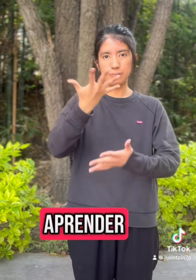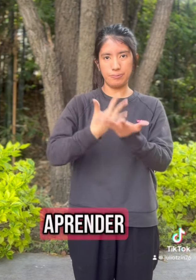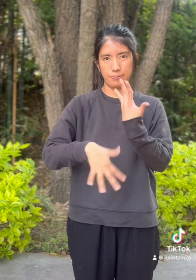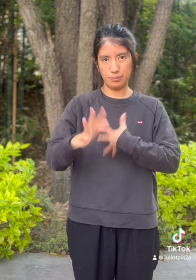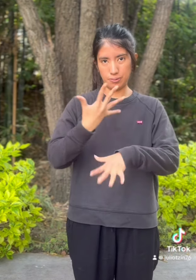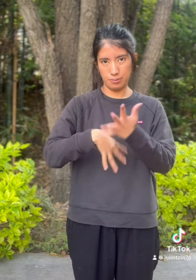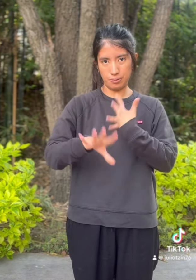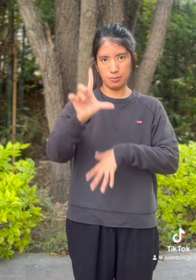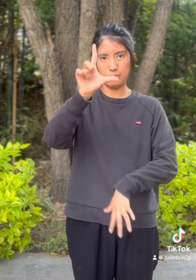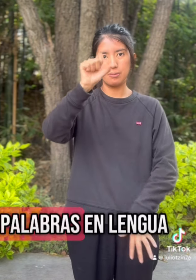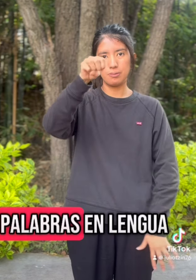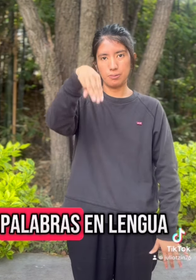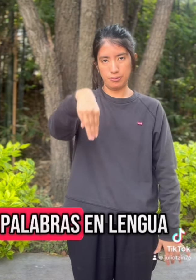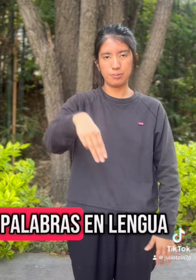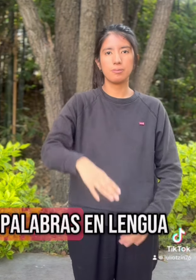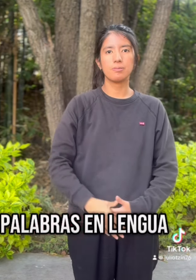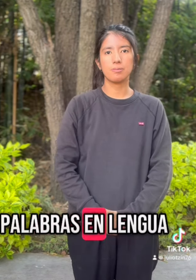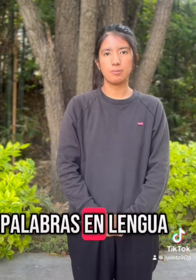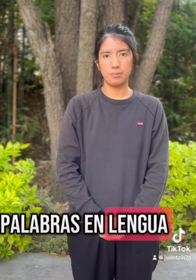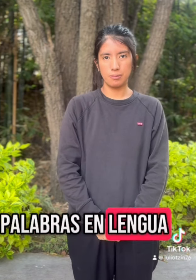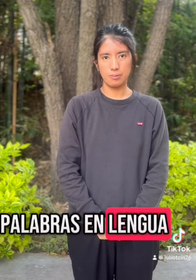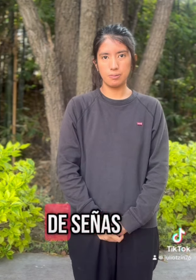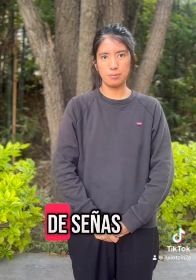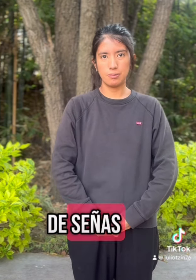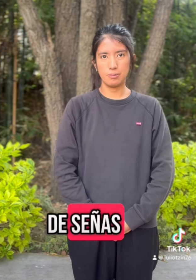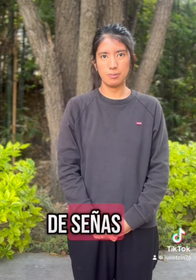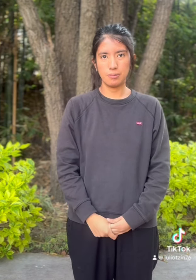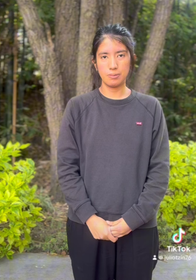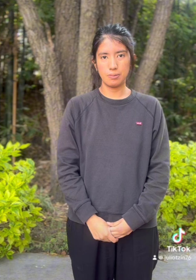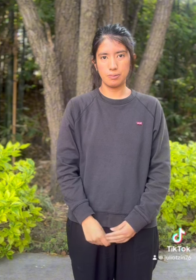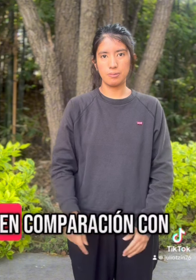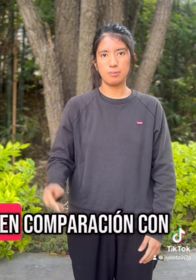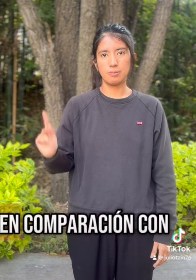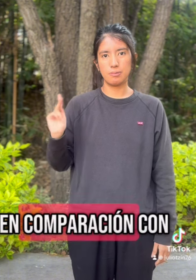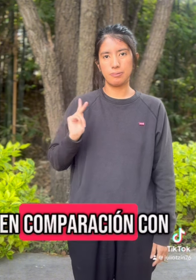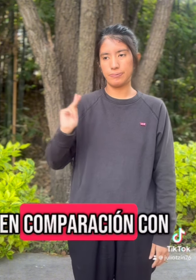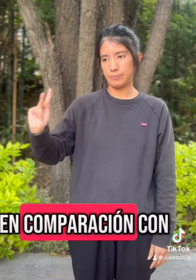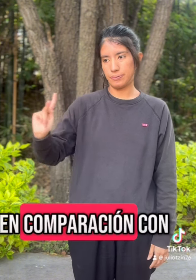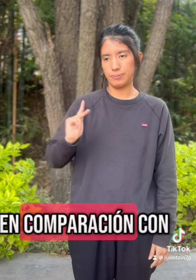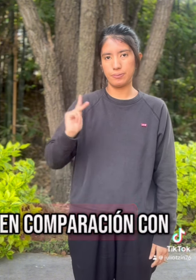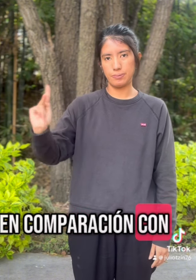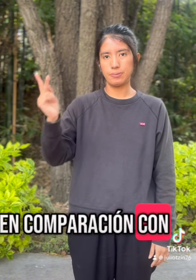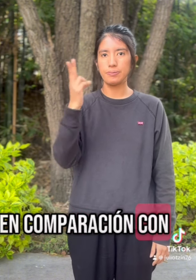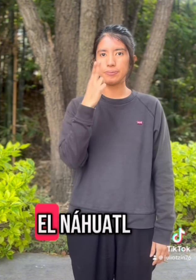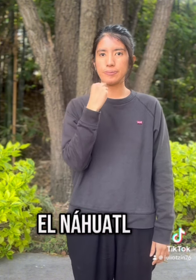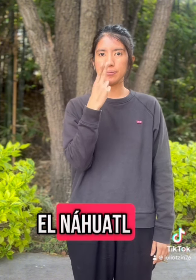aprender palabras en lengua de señas en comparación con el náhuatl.